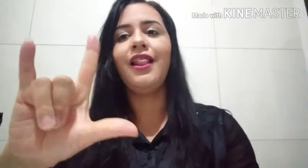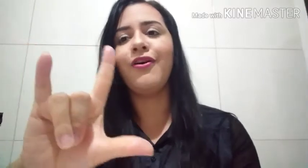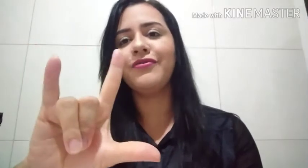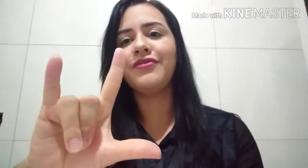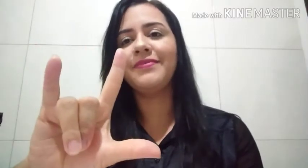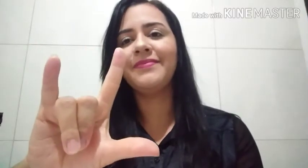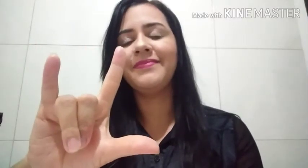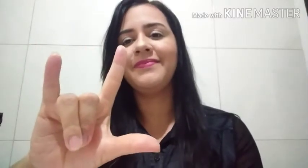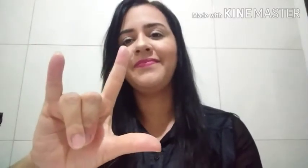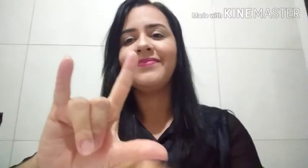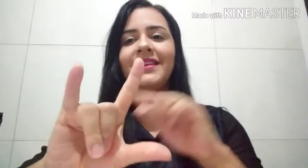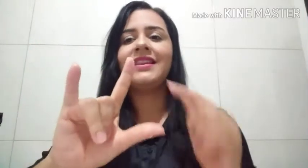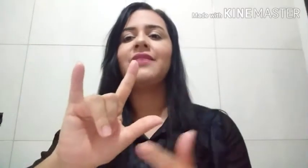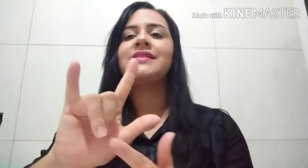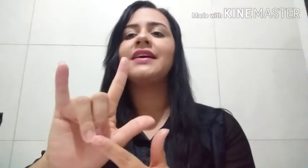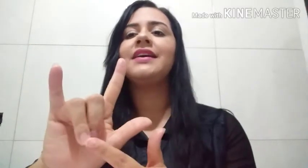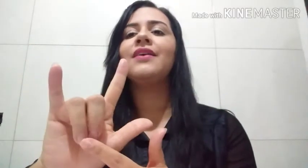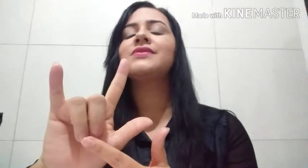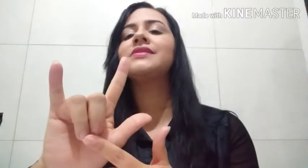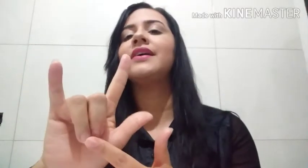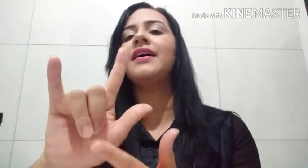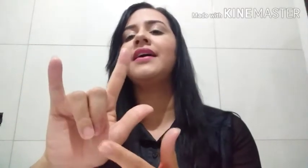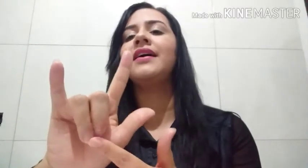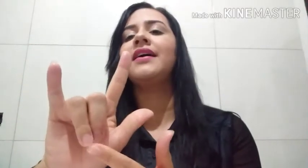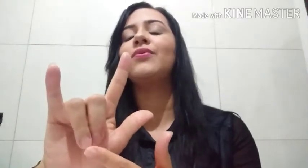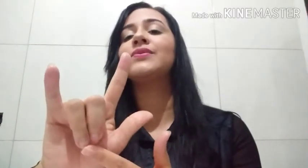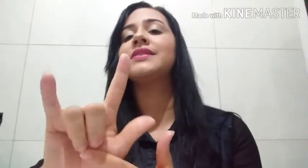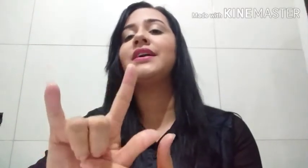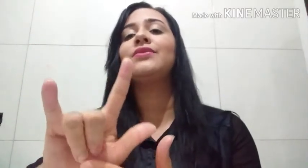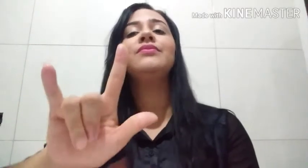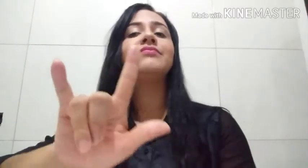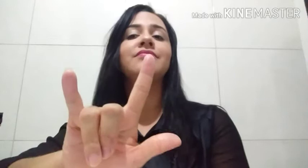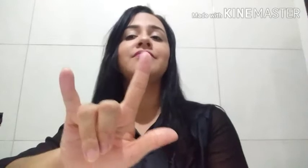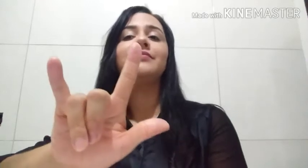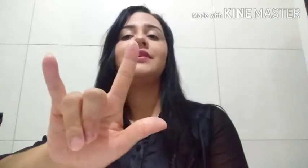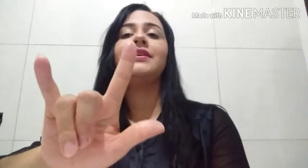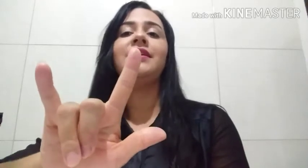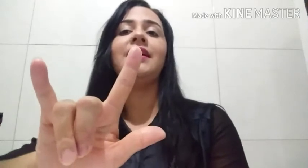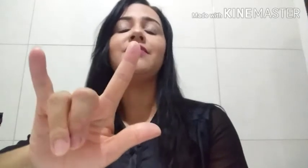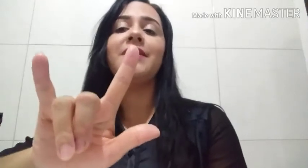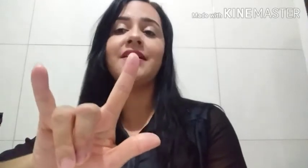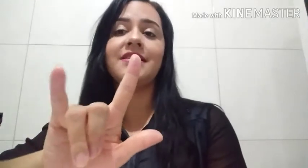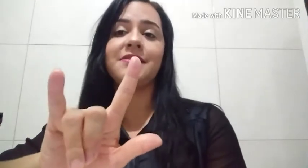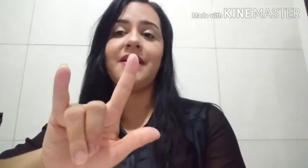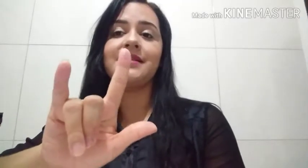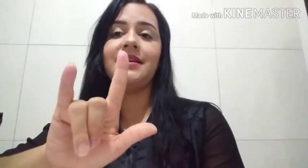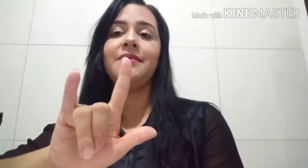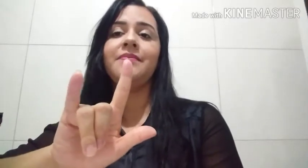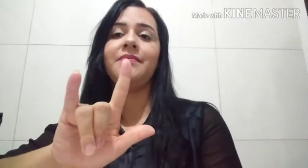love. Então, isso aqui é o conceito que a língua americana passa, né?